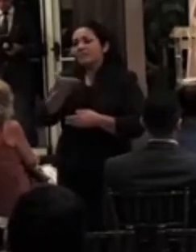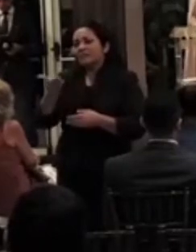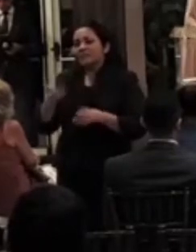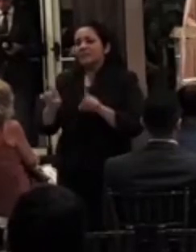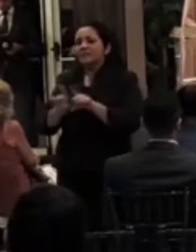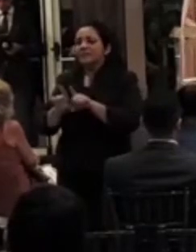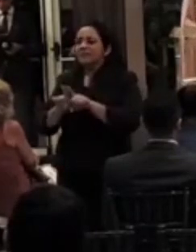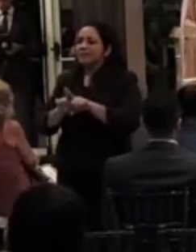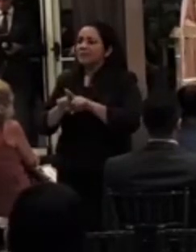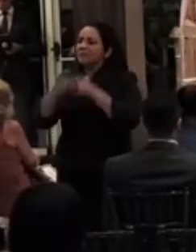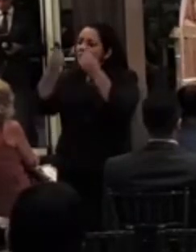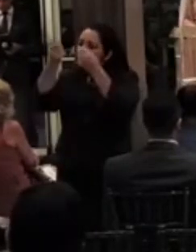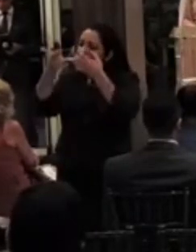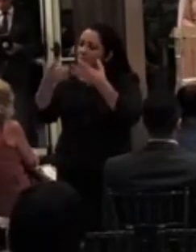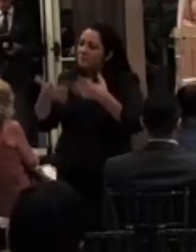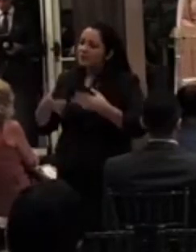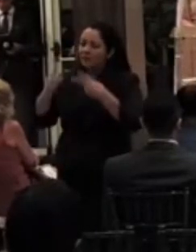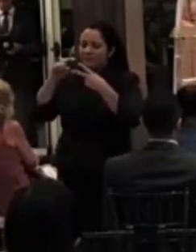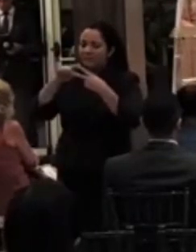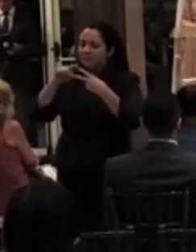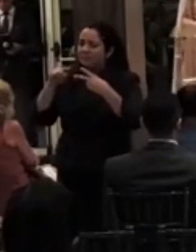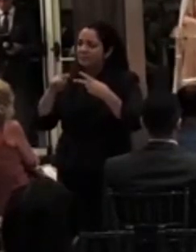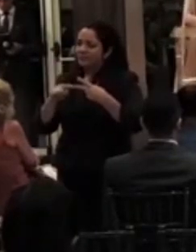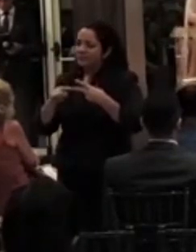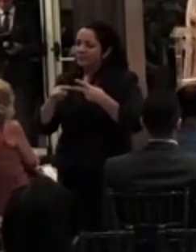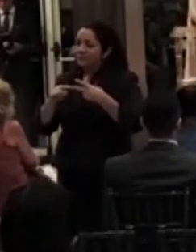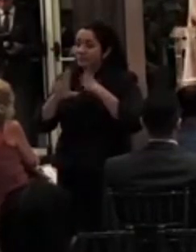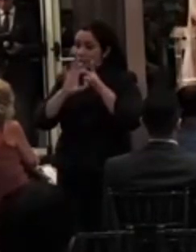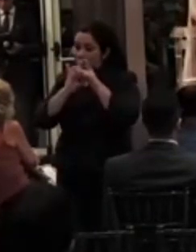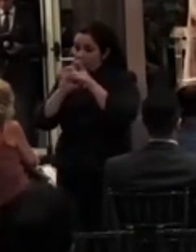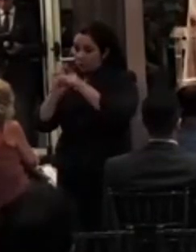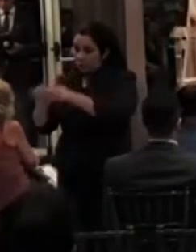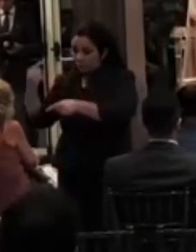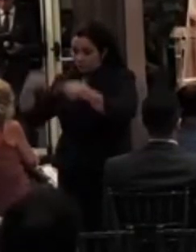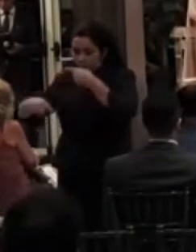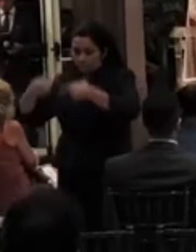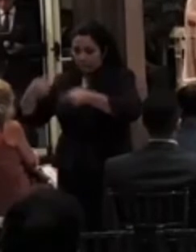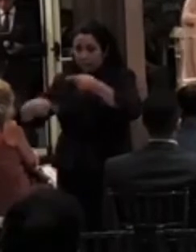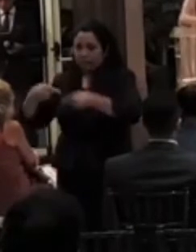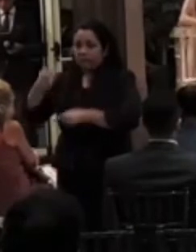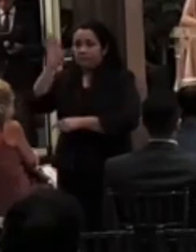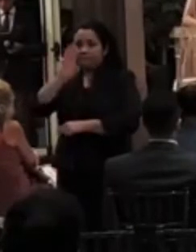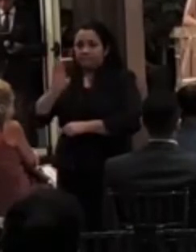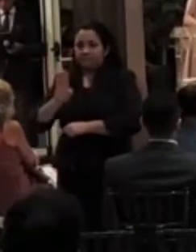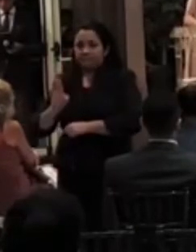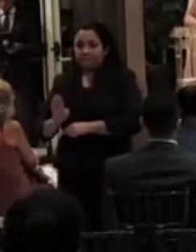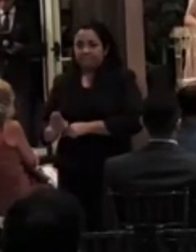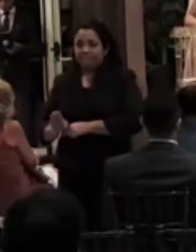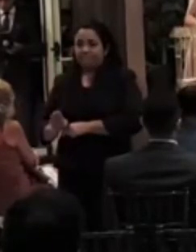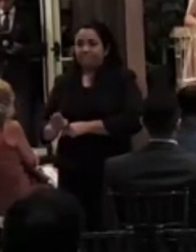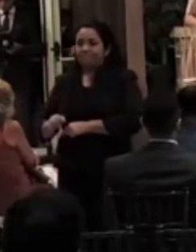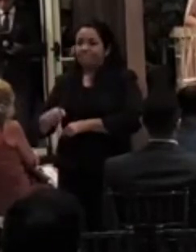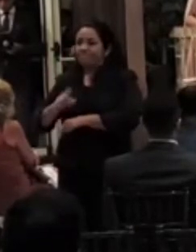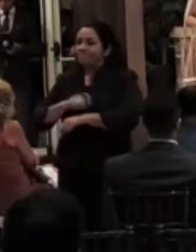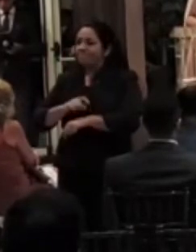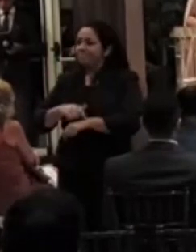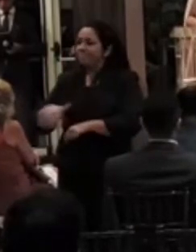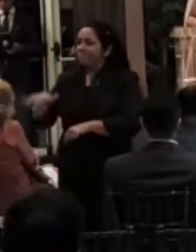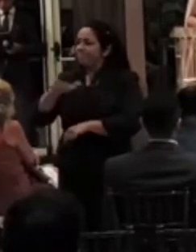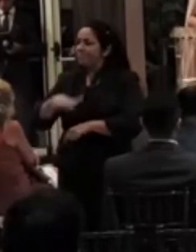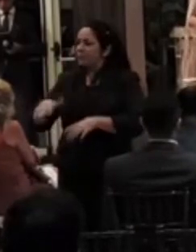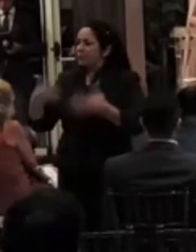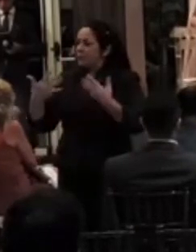brevemente sobre eles. O cenário político nacional atual é palco para a emergência